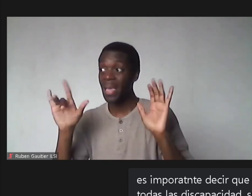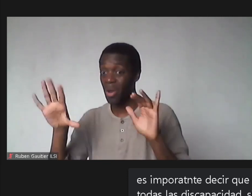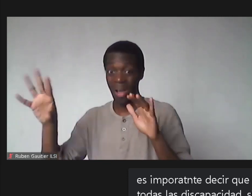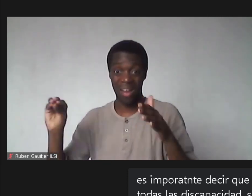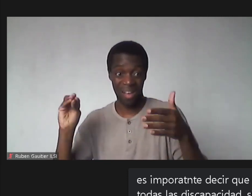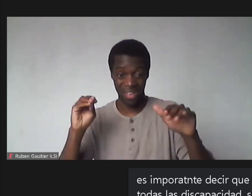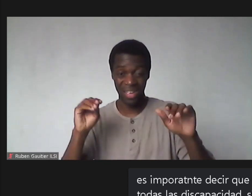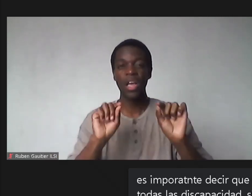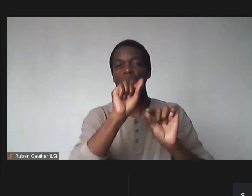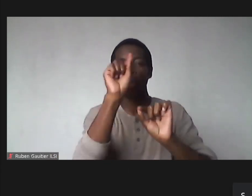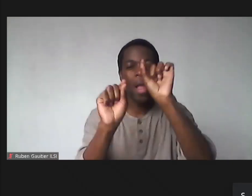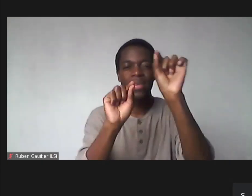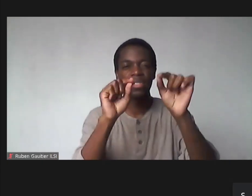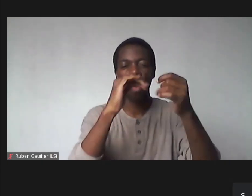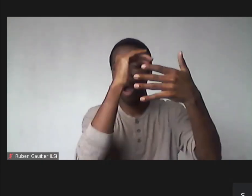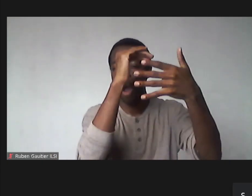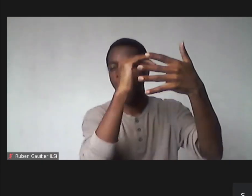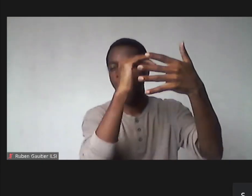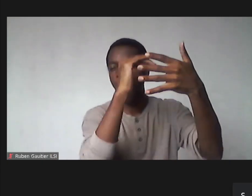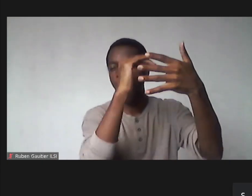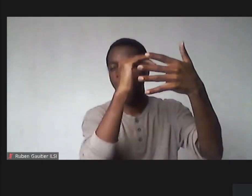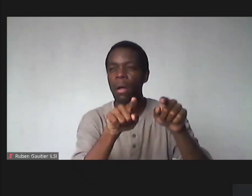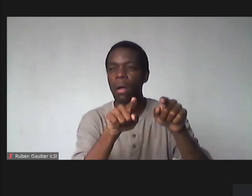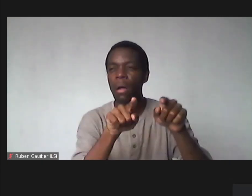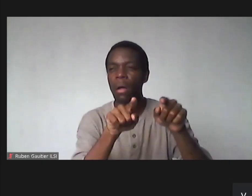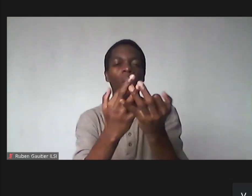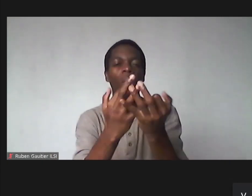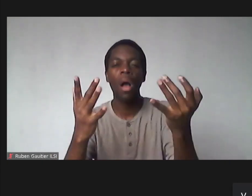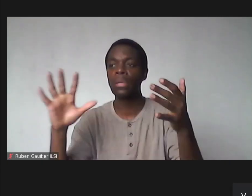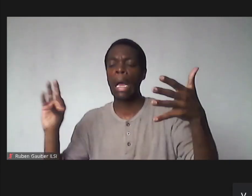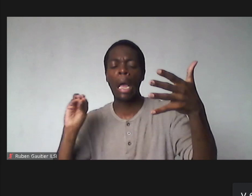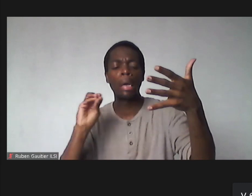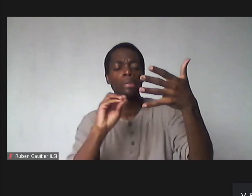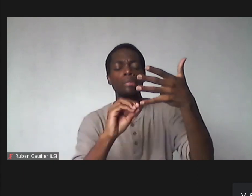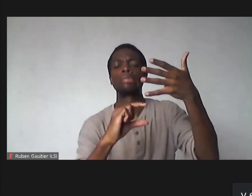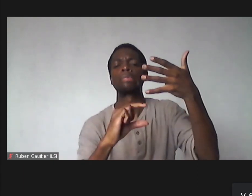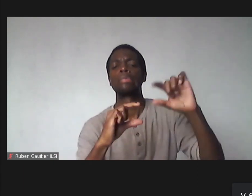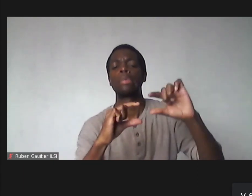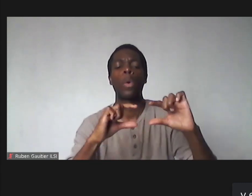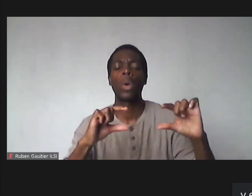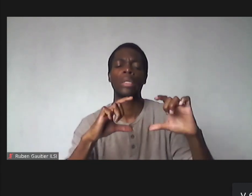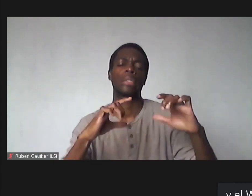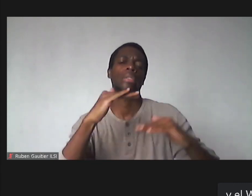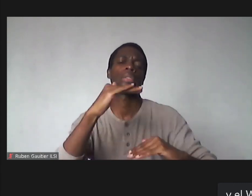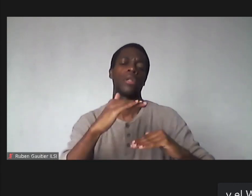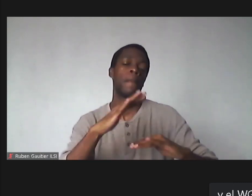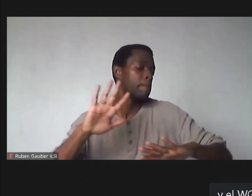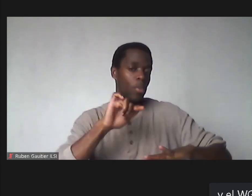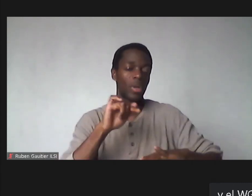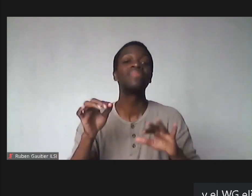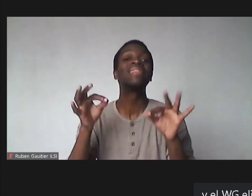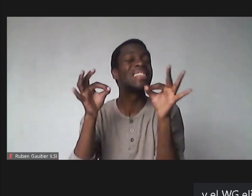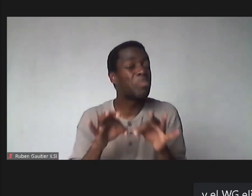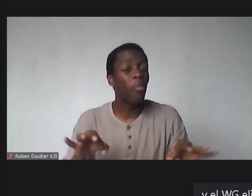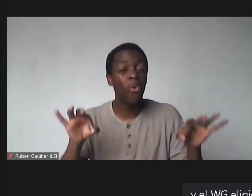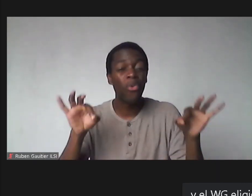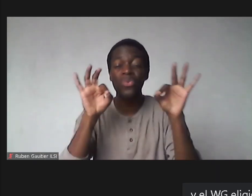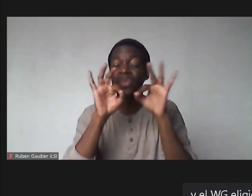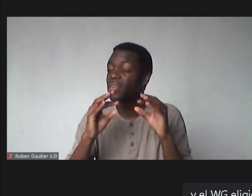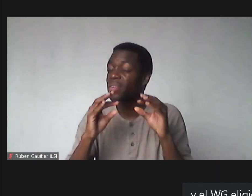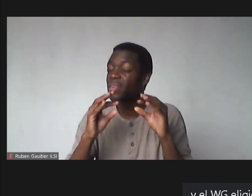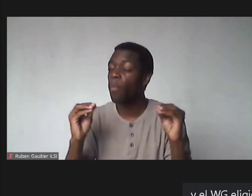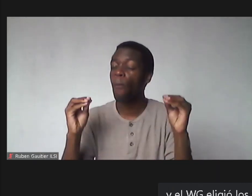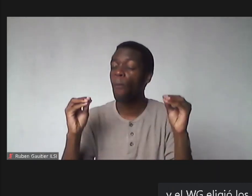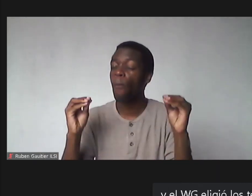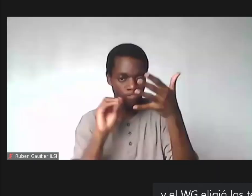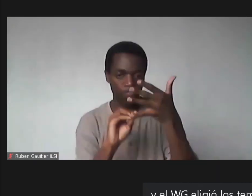eligió los temas y las dificultades que son más importantes y puso, y también con foco siempre en